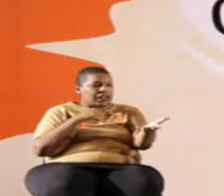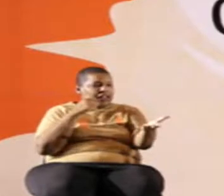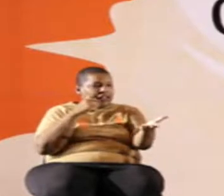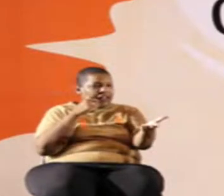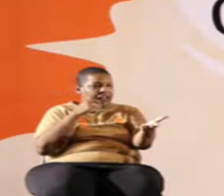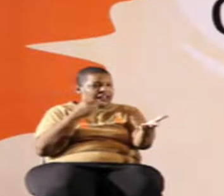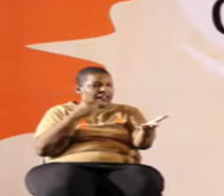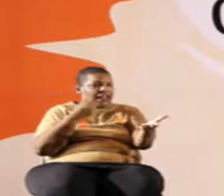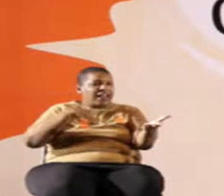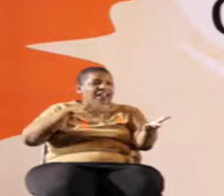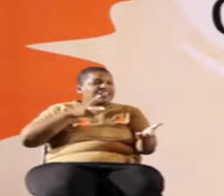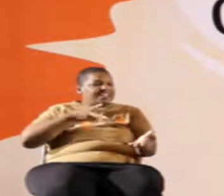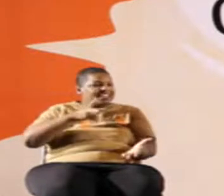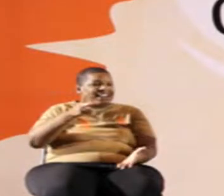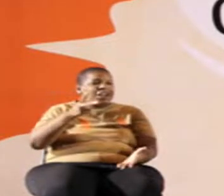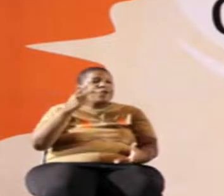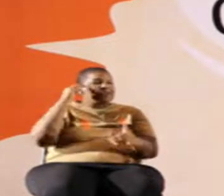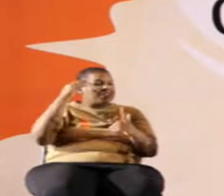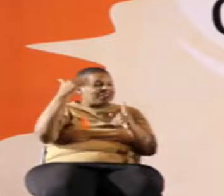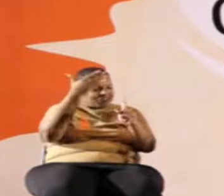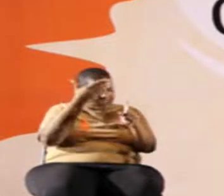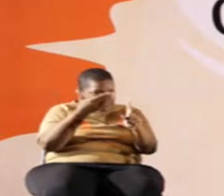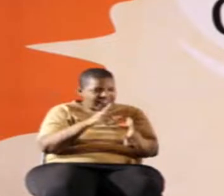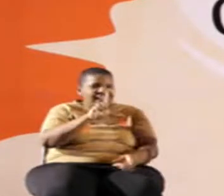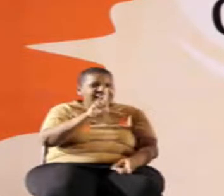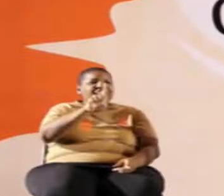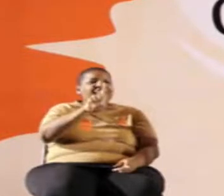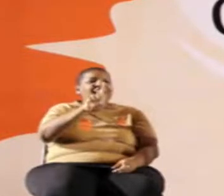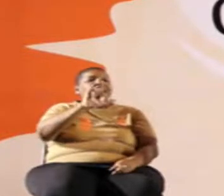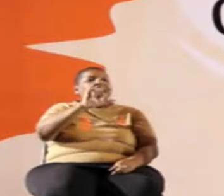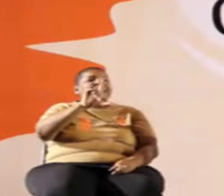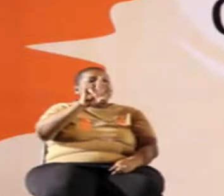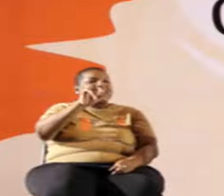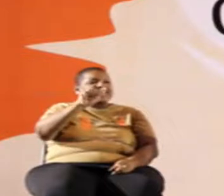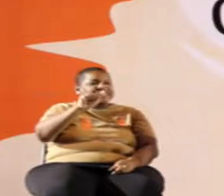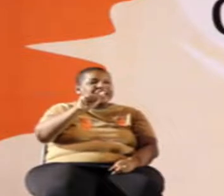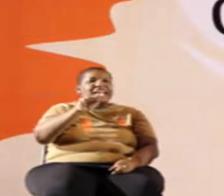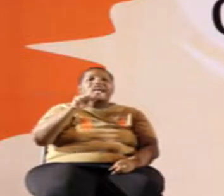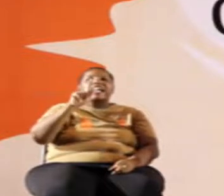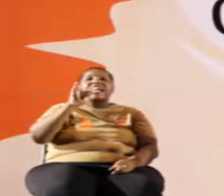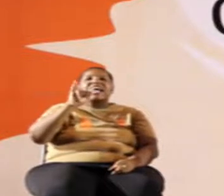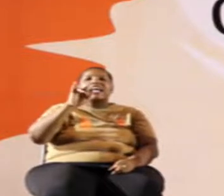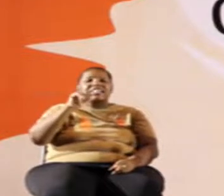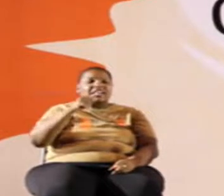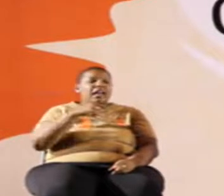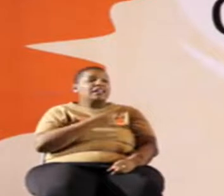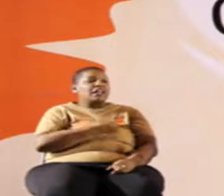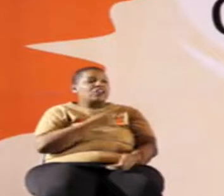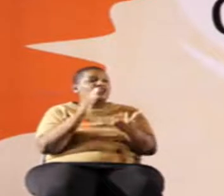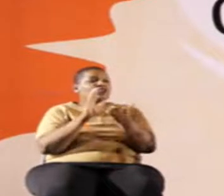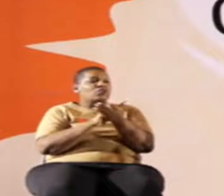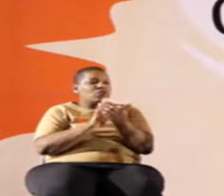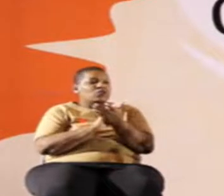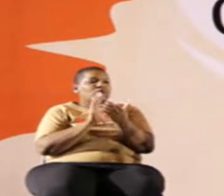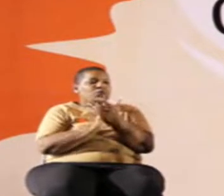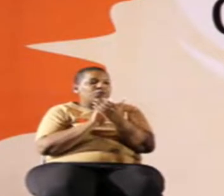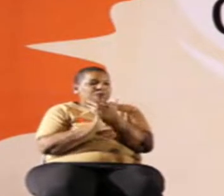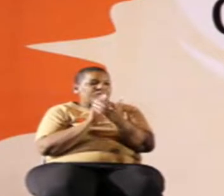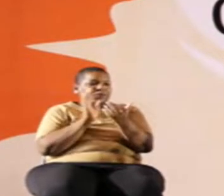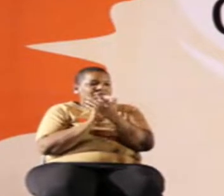nossa sempre venerada Lídia, não é? Lídia Garcia está aqui conosco. Então,